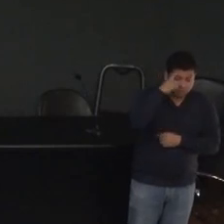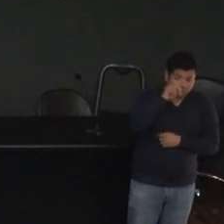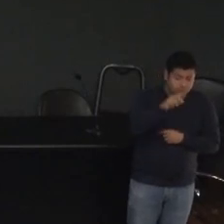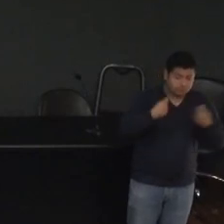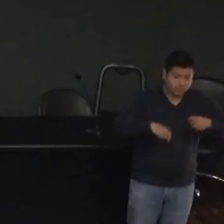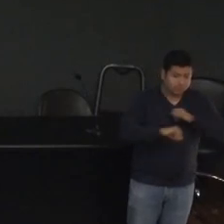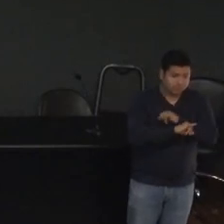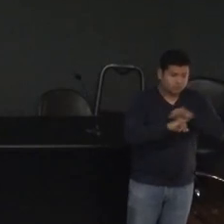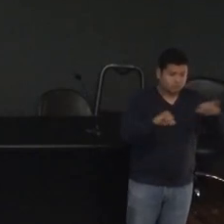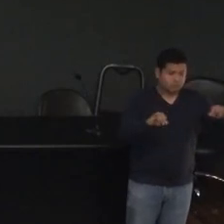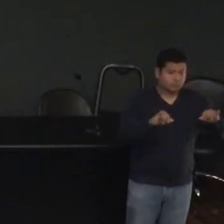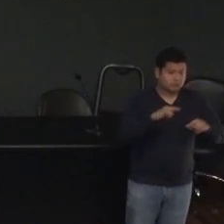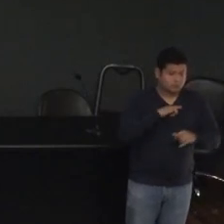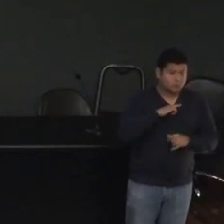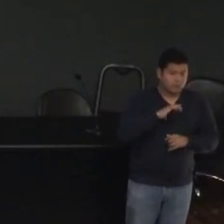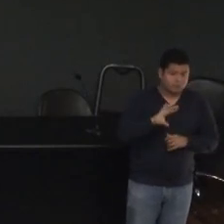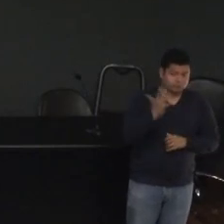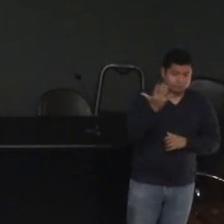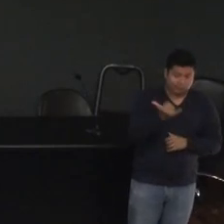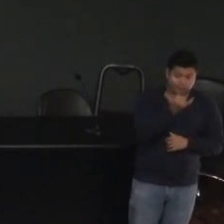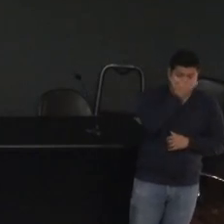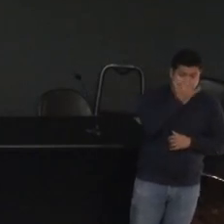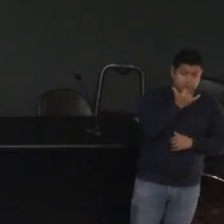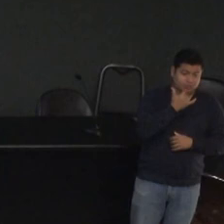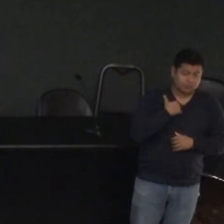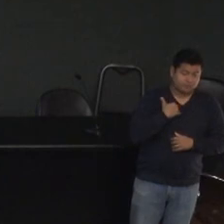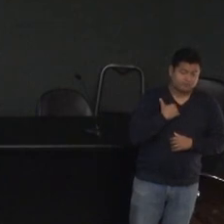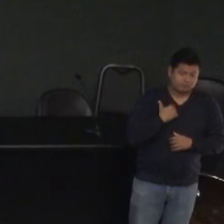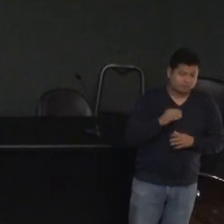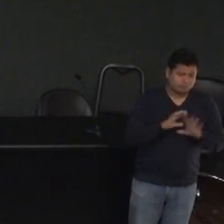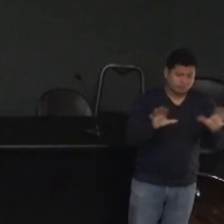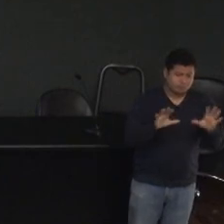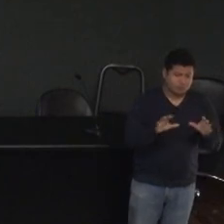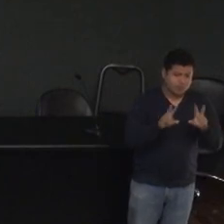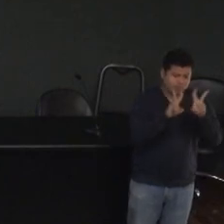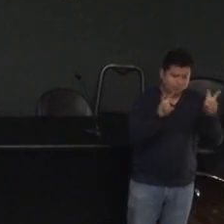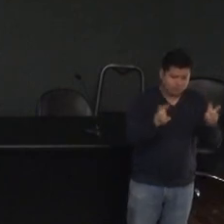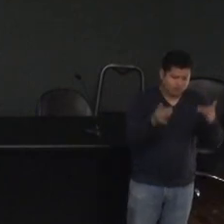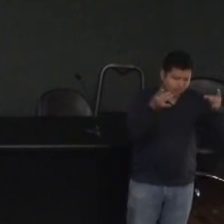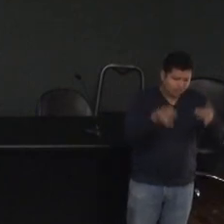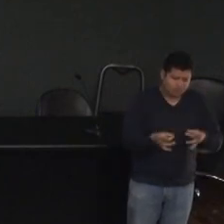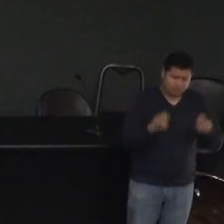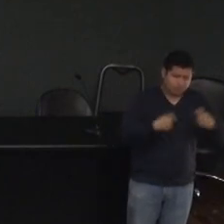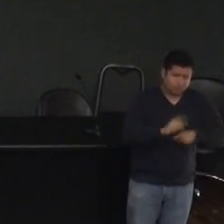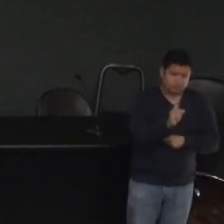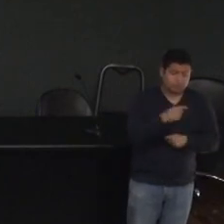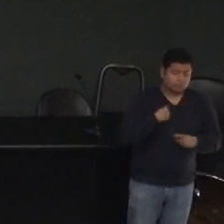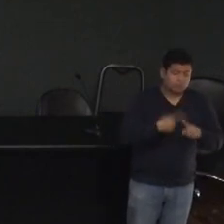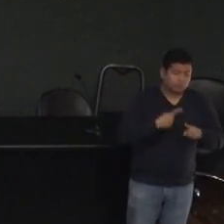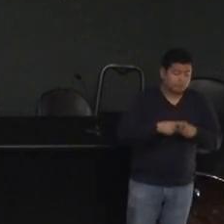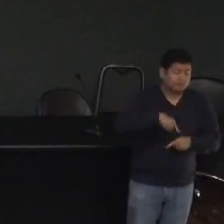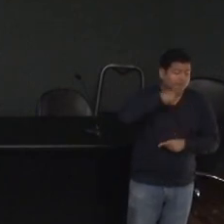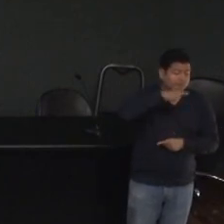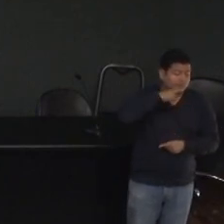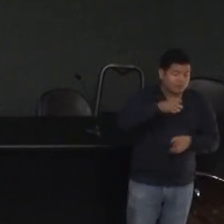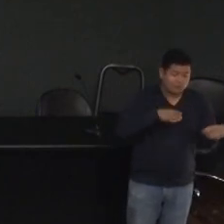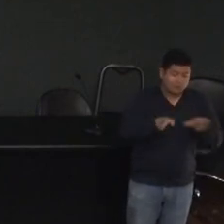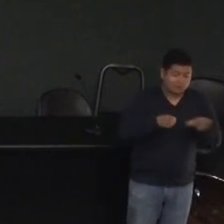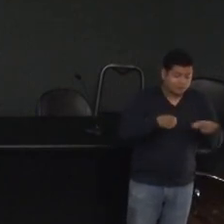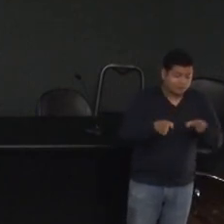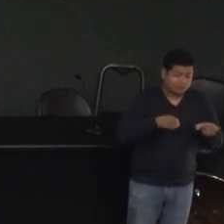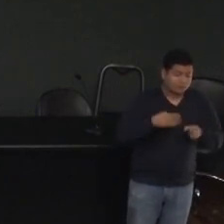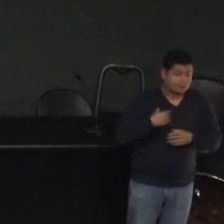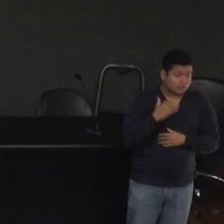a notícia de que houve um incidente de maneira genérica não individualizada porque você nem tem como isso aí de fazer isso ainda porque você nem sabe